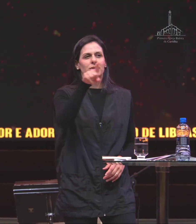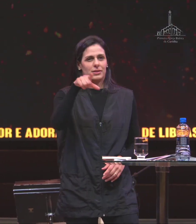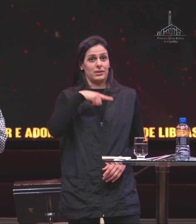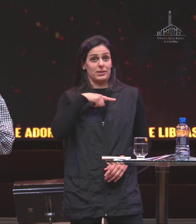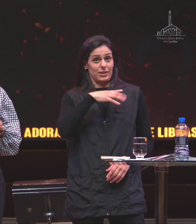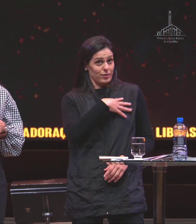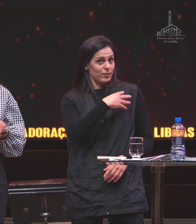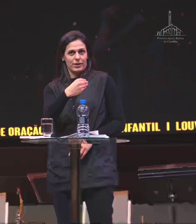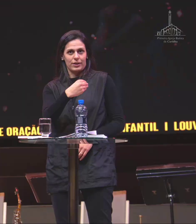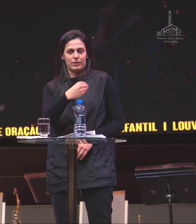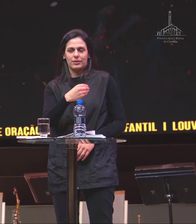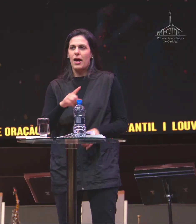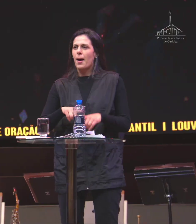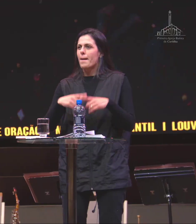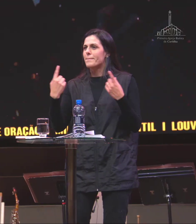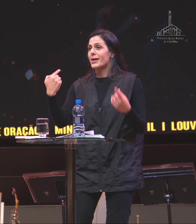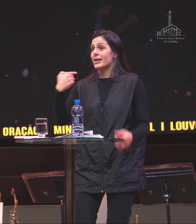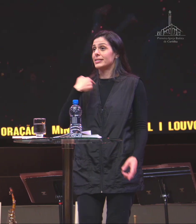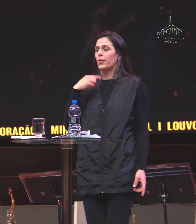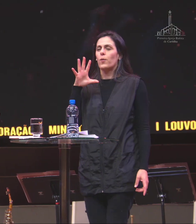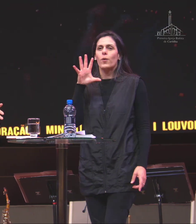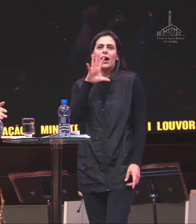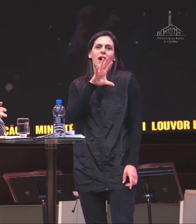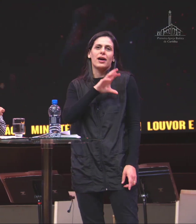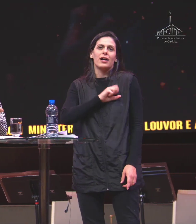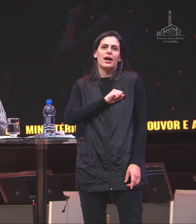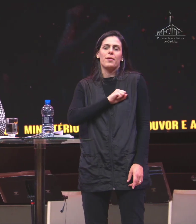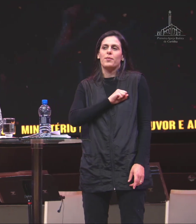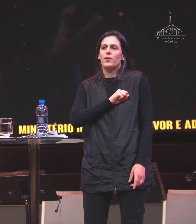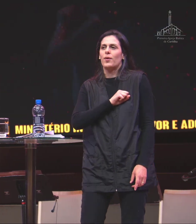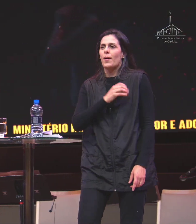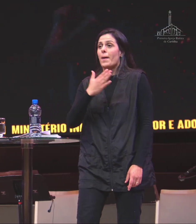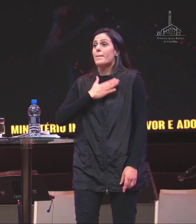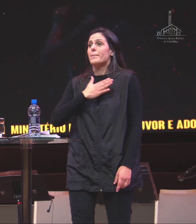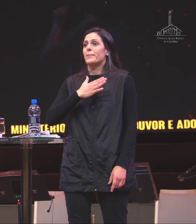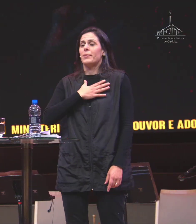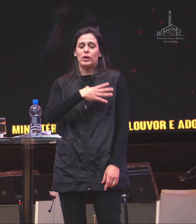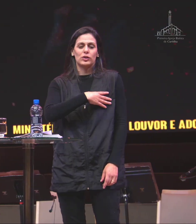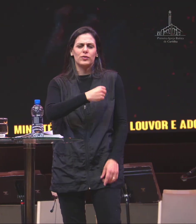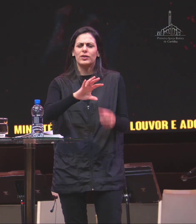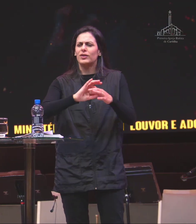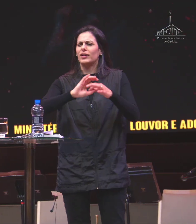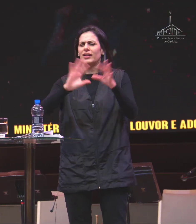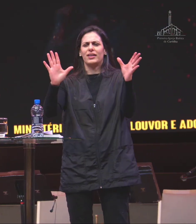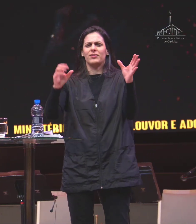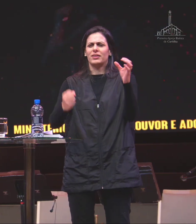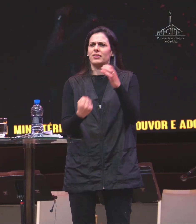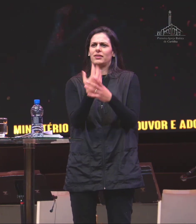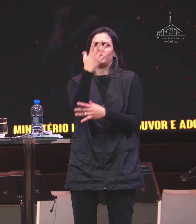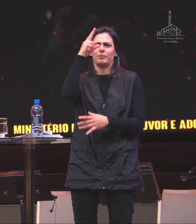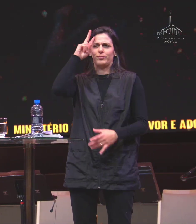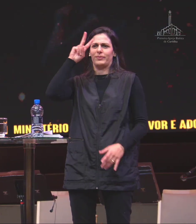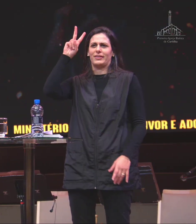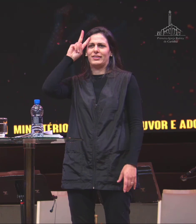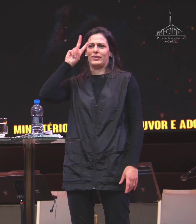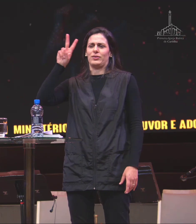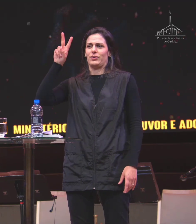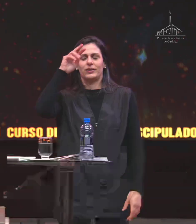né? E também a de Jesus eu falo que não conta, porque essa é a principal. Você consegue pensar numa história aí que fala ao seu